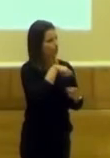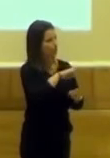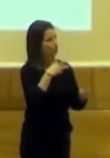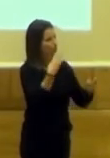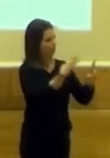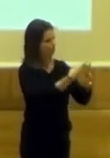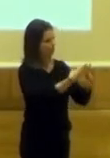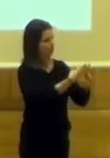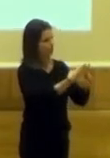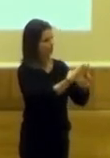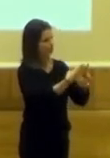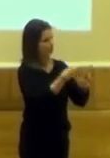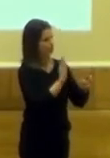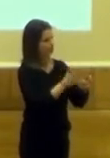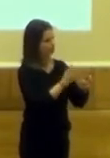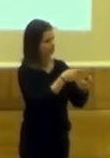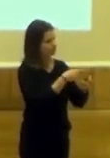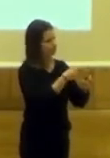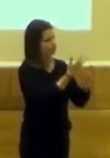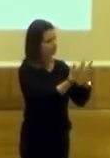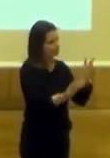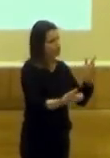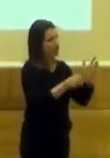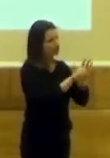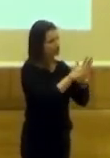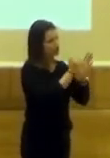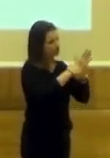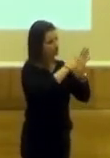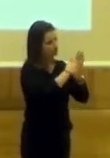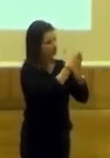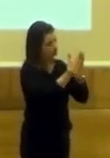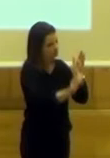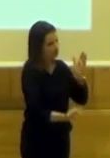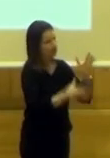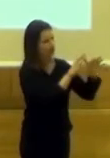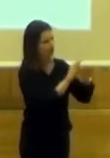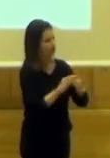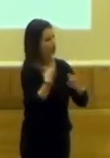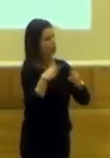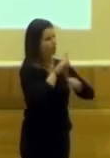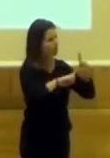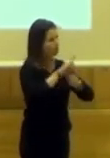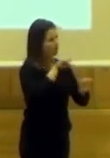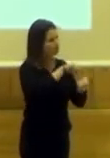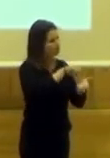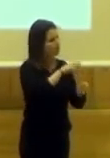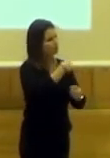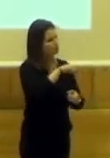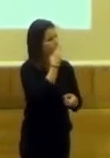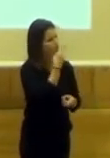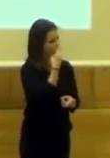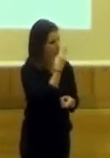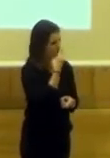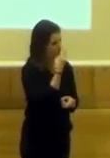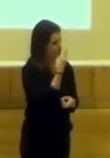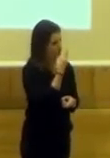de nuestro blog, en el que redactamos diferentes artículos que tienen que ver con todas estas problemáticas de la ciudad que a nosotras nos